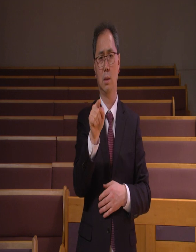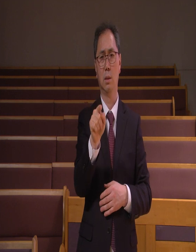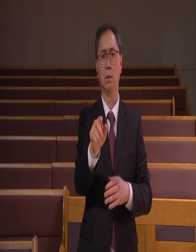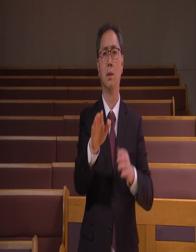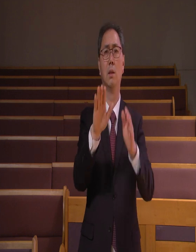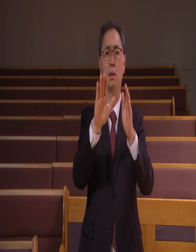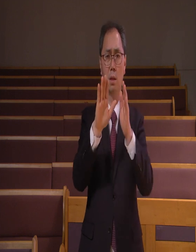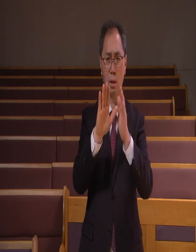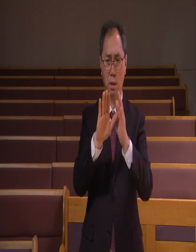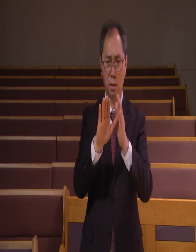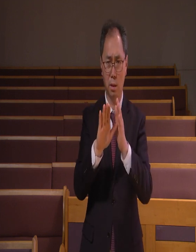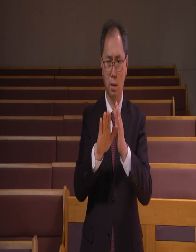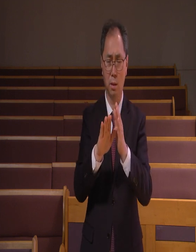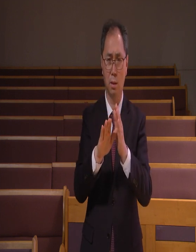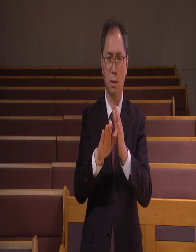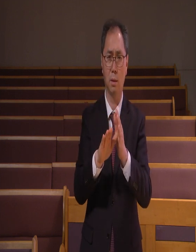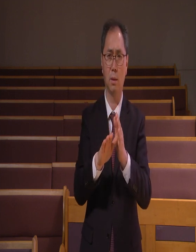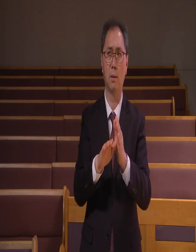있었는가